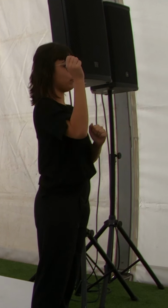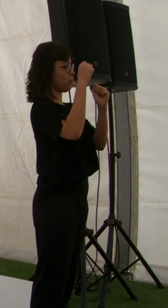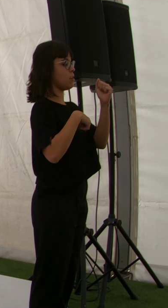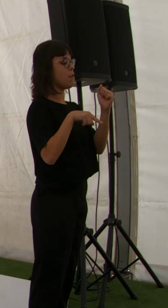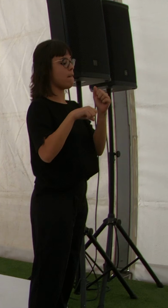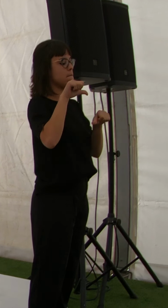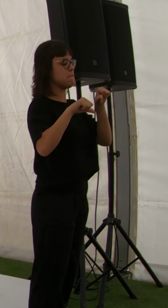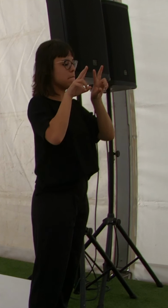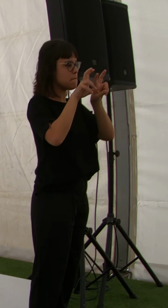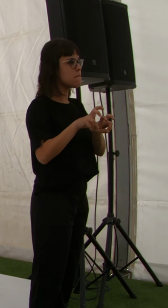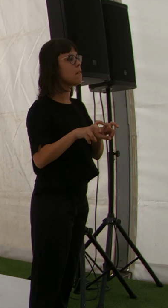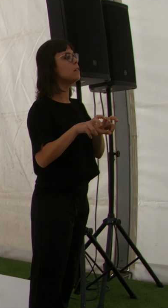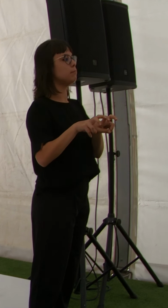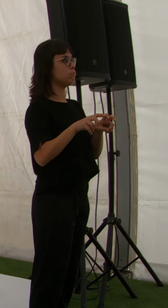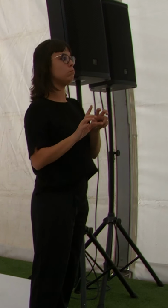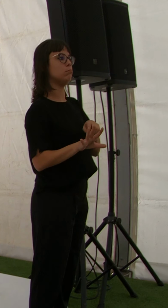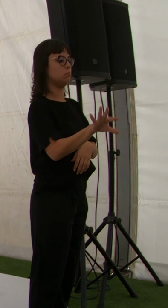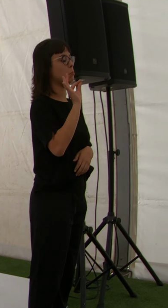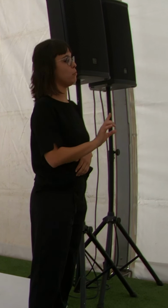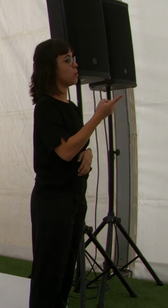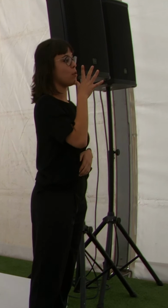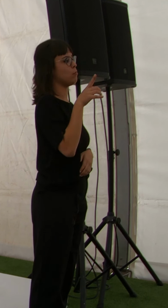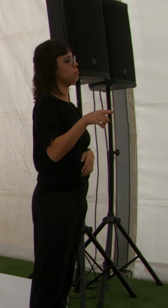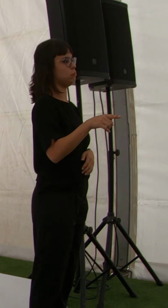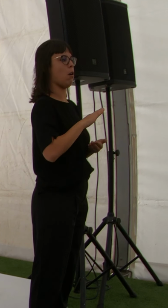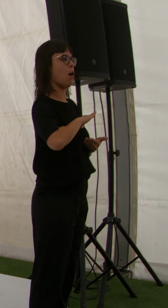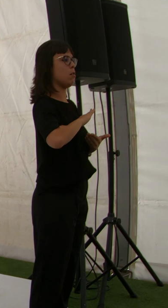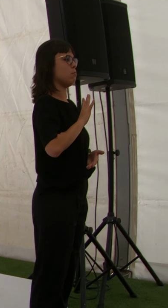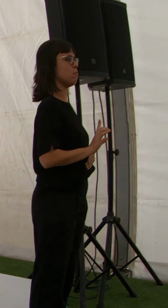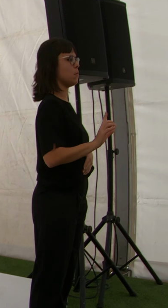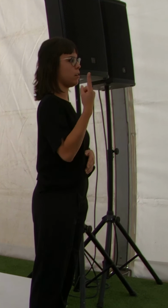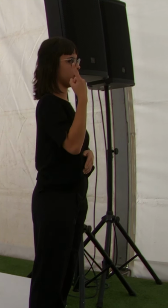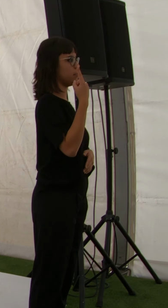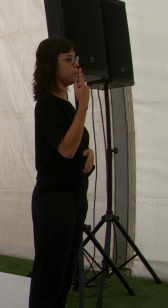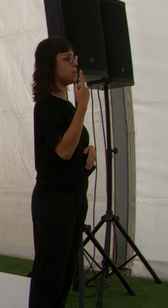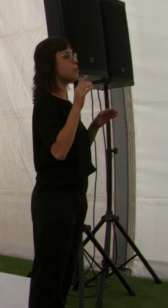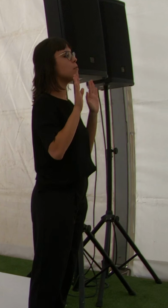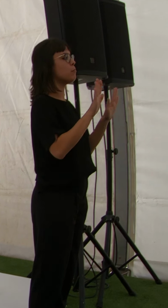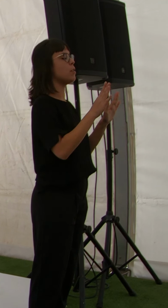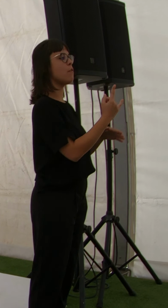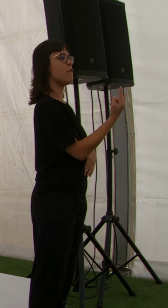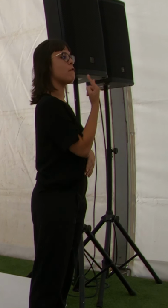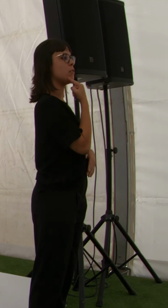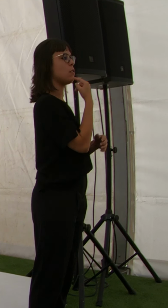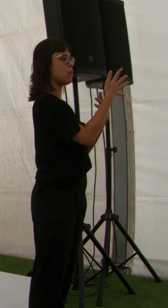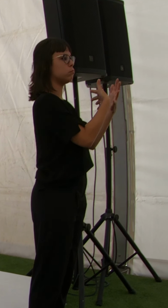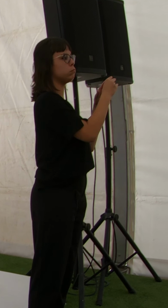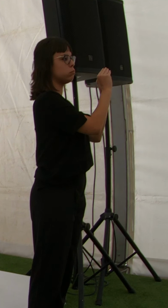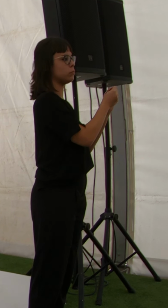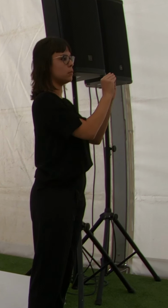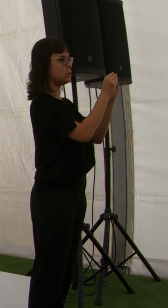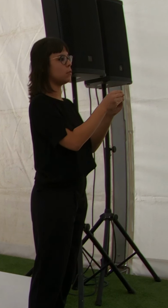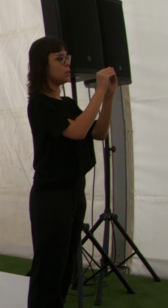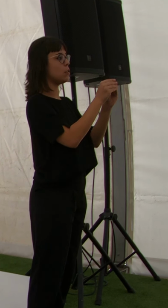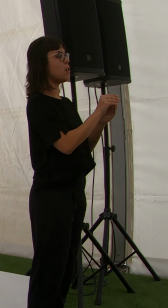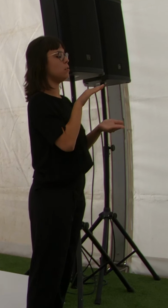porque es su punto más fuerte, ¿vale? Su competencia clave, pero haciendo baterías como todo el mundo, apilando, juntando celdas para